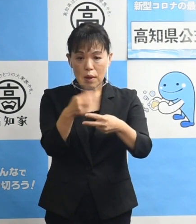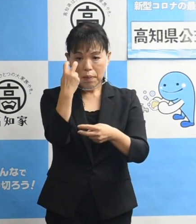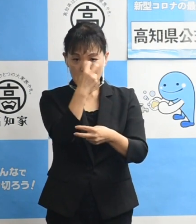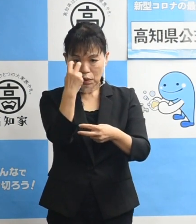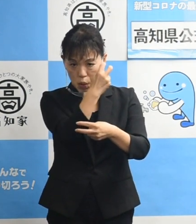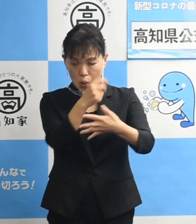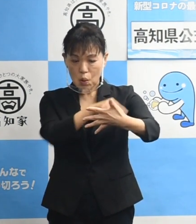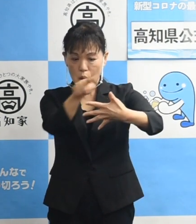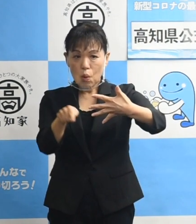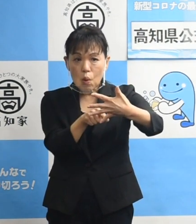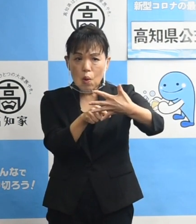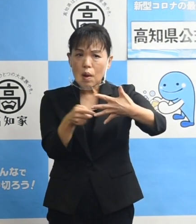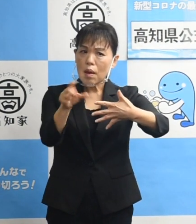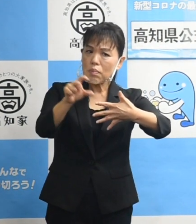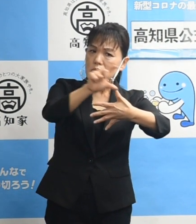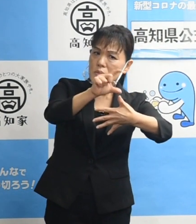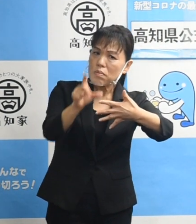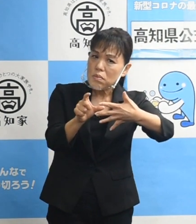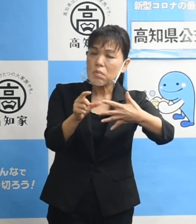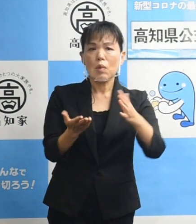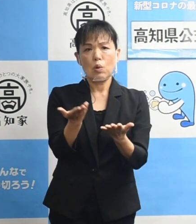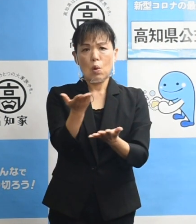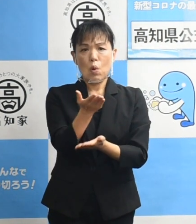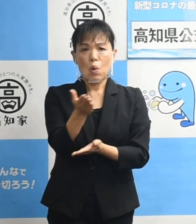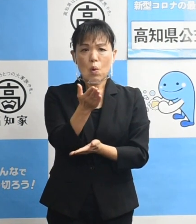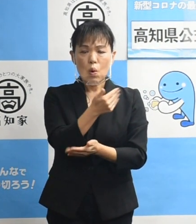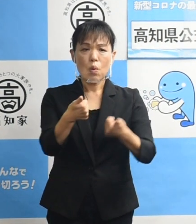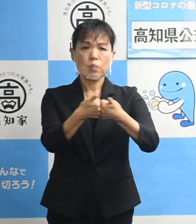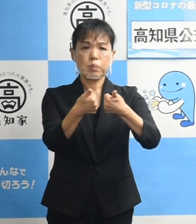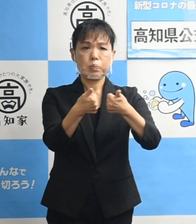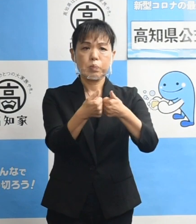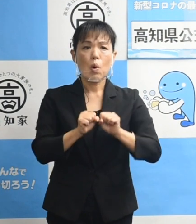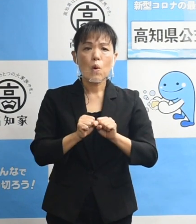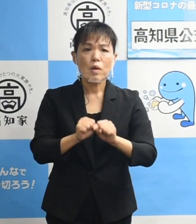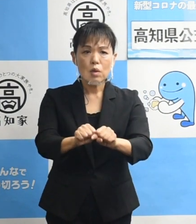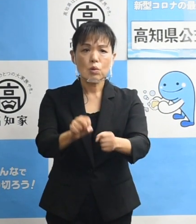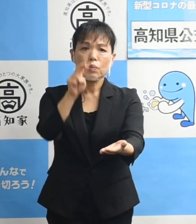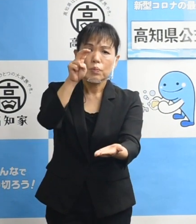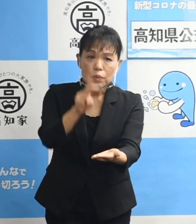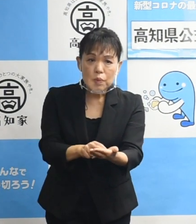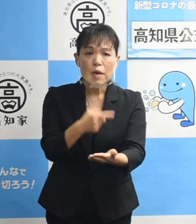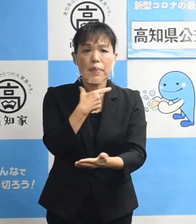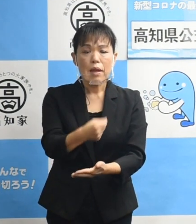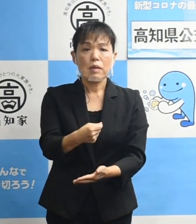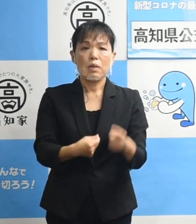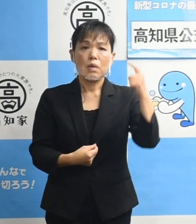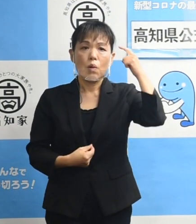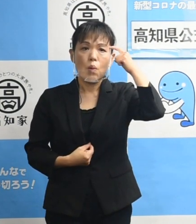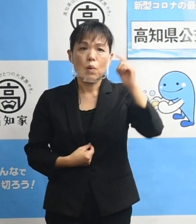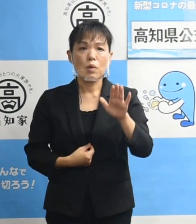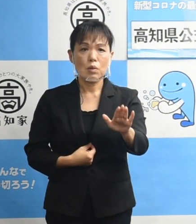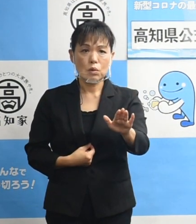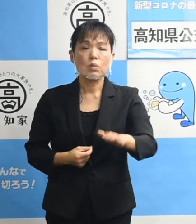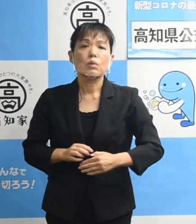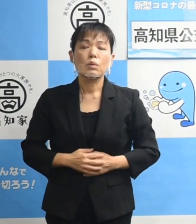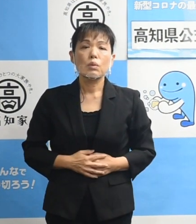ージの判断、あるいは対応方針の判断の、この本部の開催をして決定をしたいというふうに考えております。